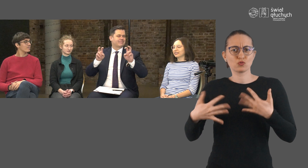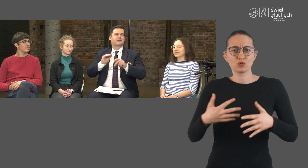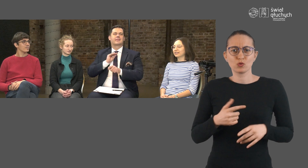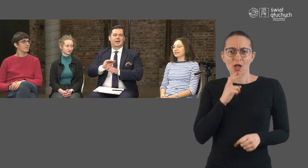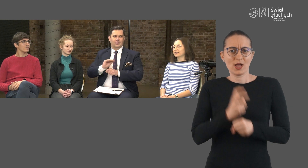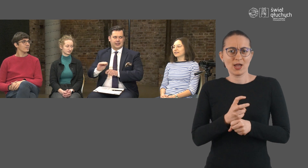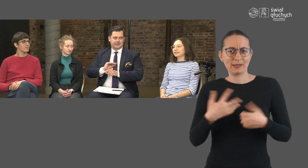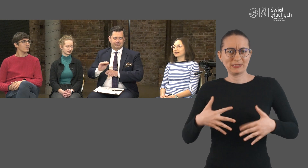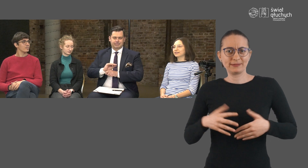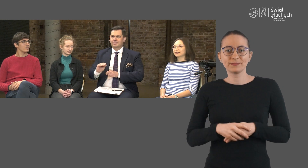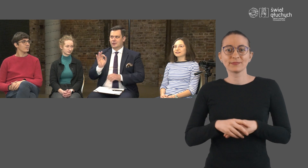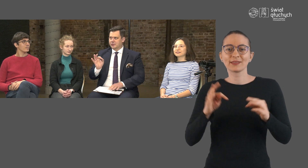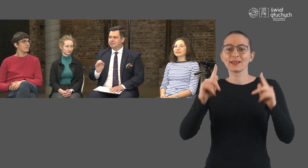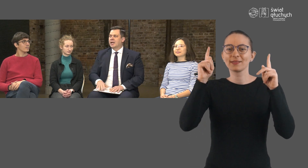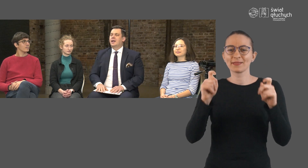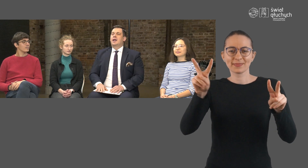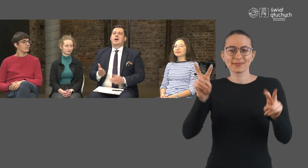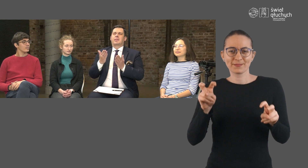Dzisiaj zaczynamy od tematu edukacji.